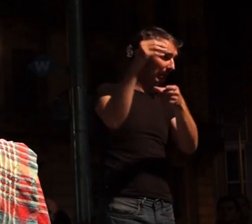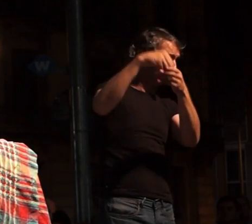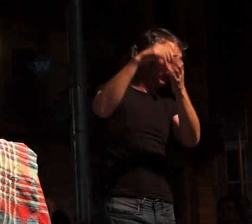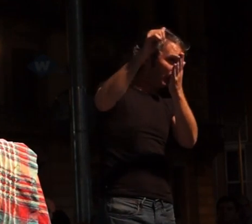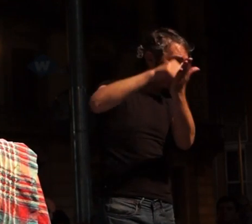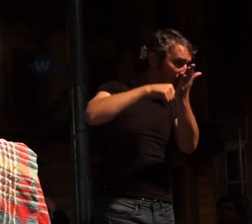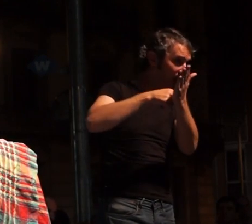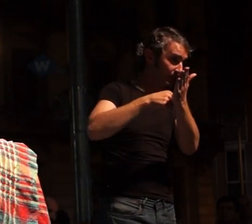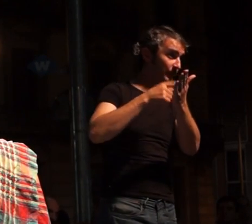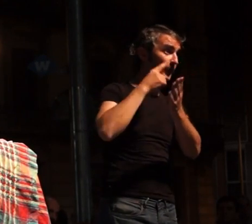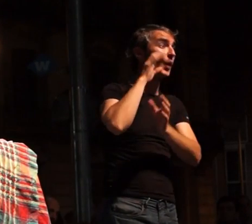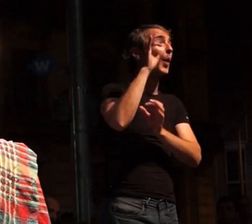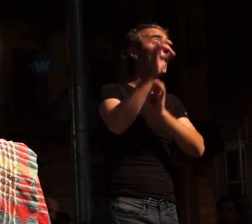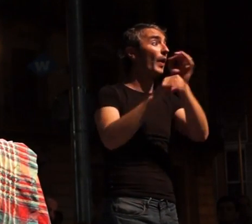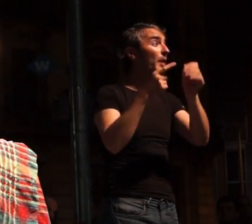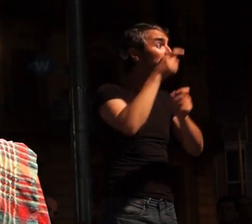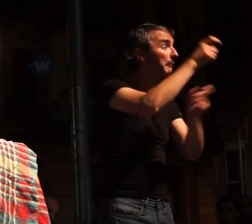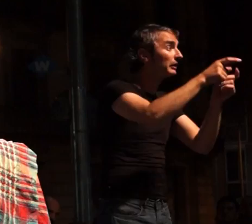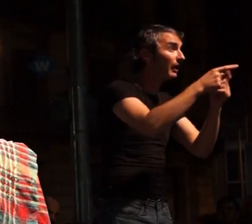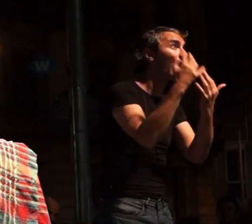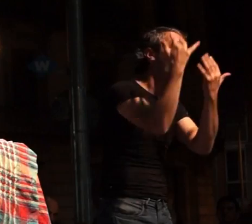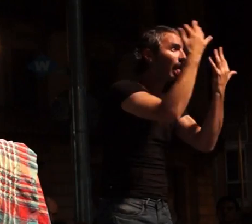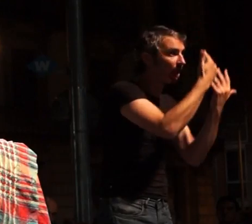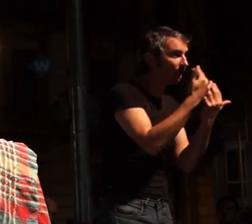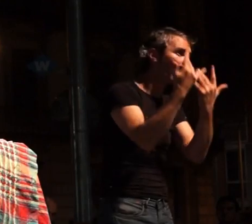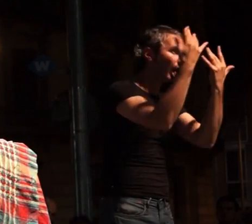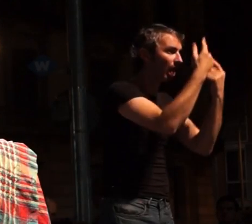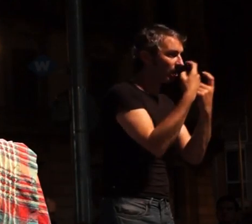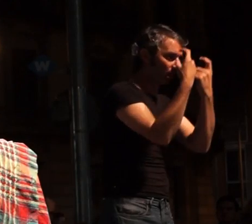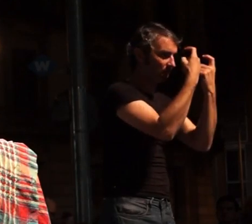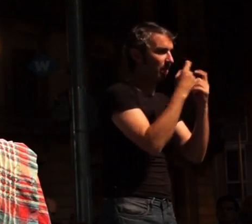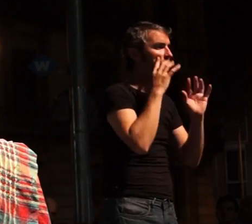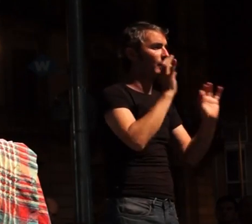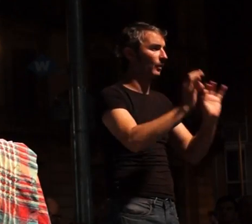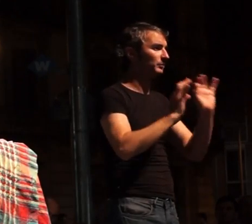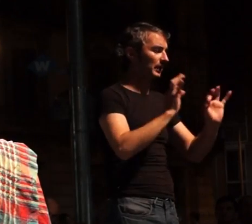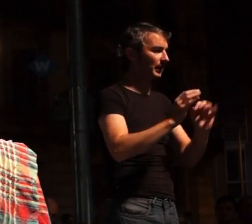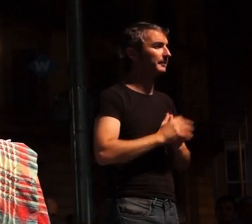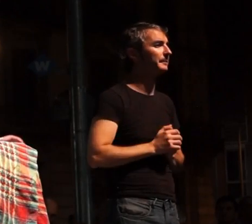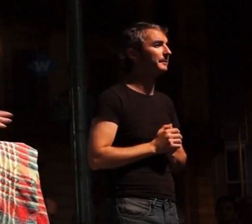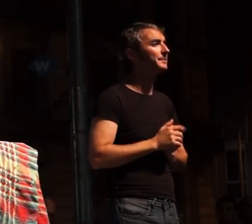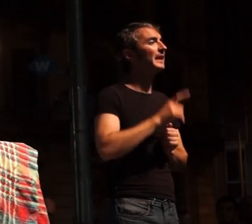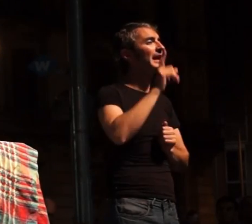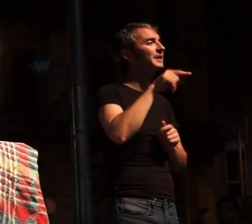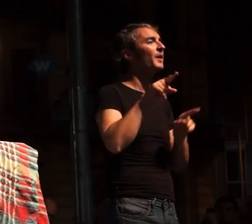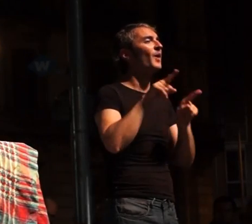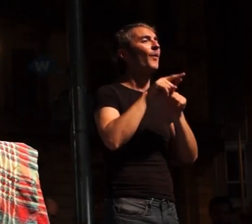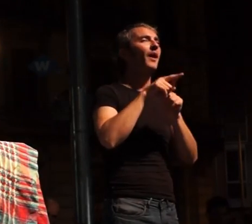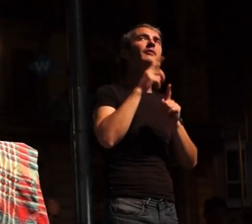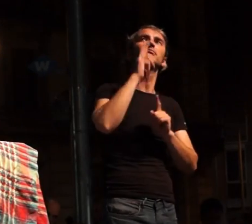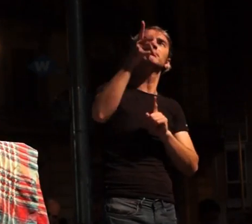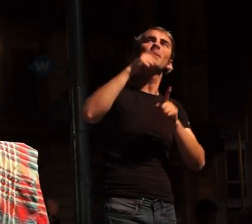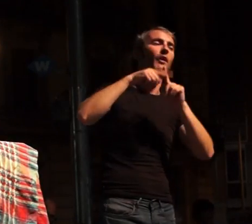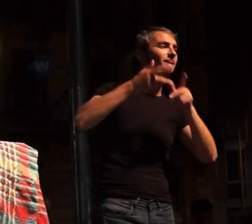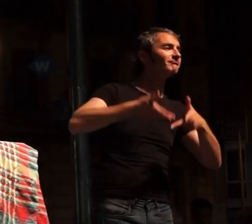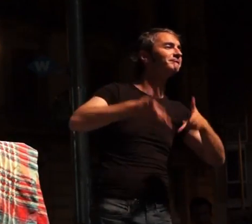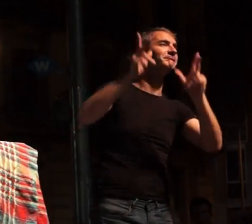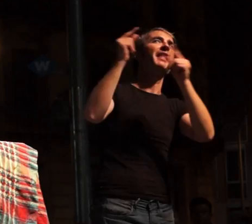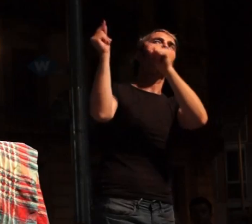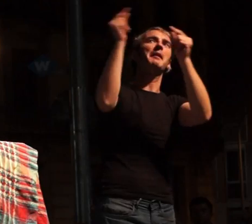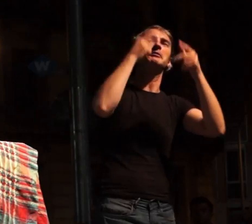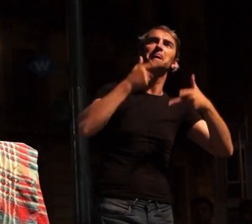amb la complicitat de la ignorància i del cinisme. Sabem que deixar per més endavant determinats